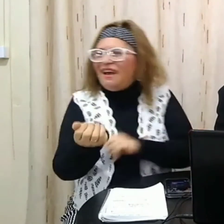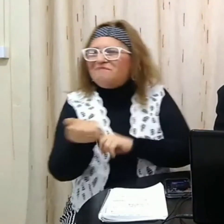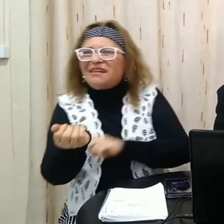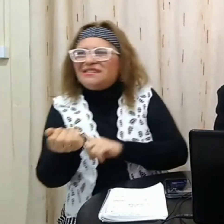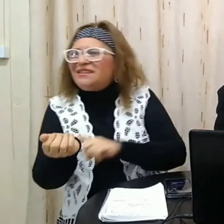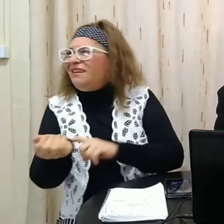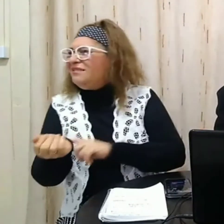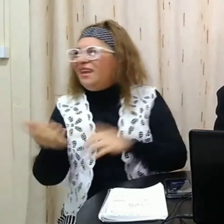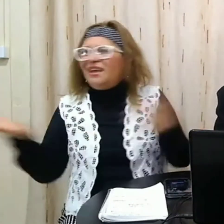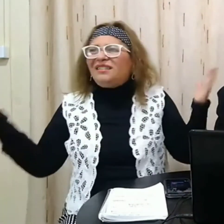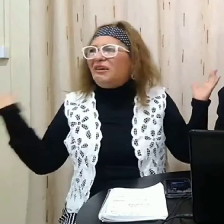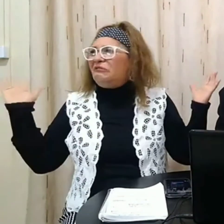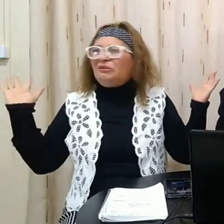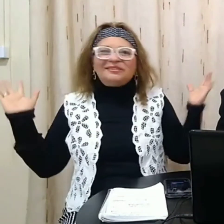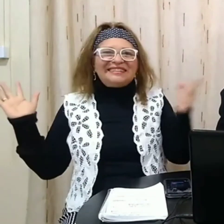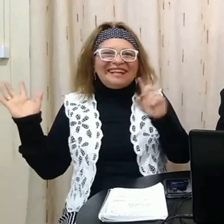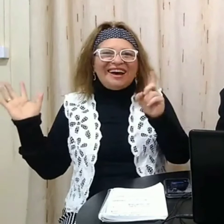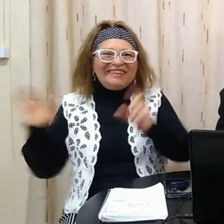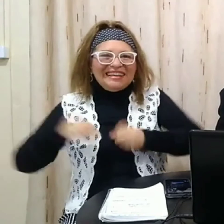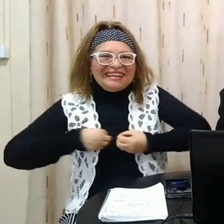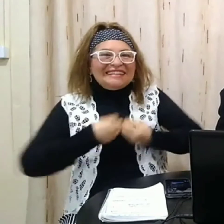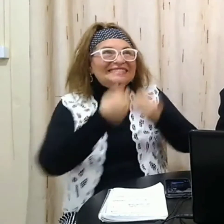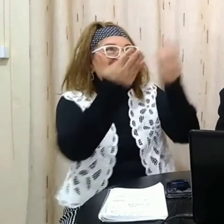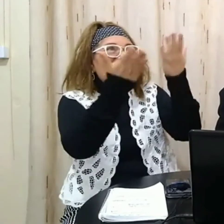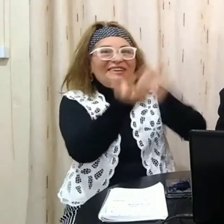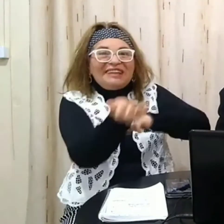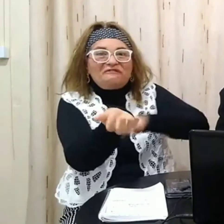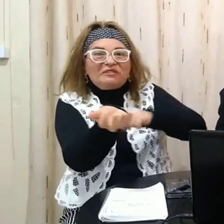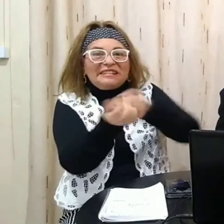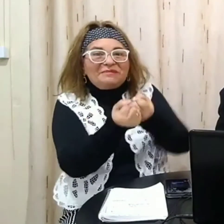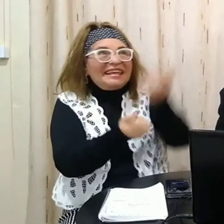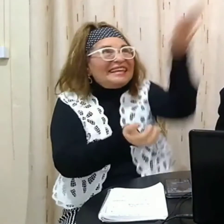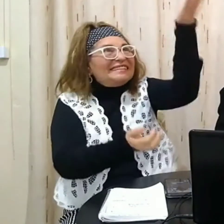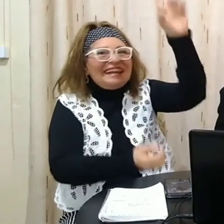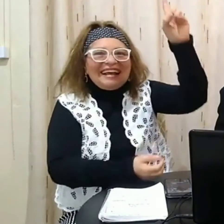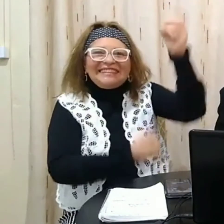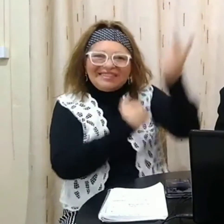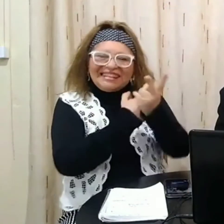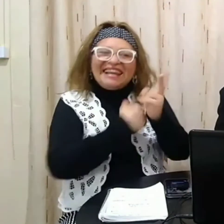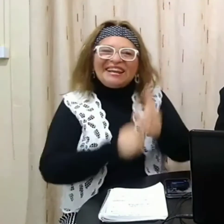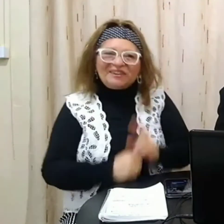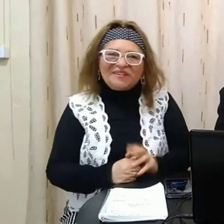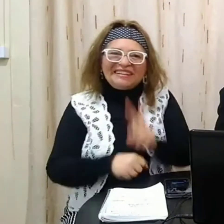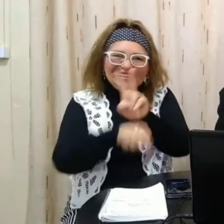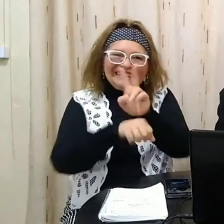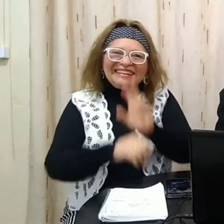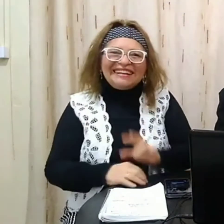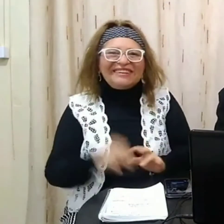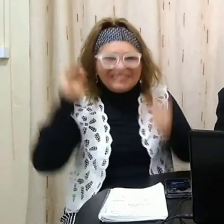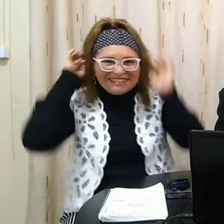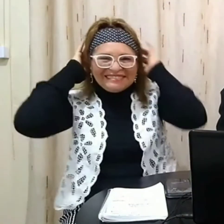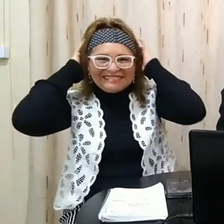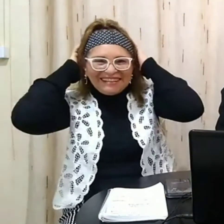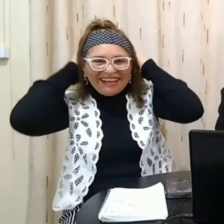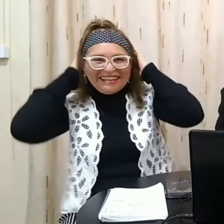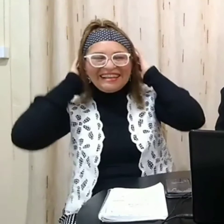mas lançar sobre Jesus toda a nossa ansiedade, porque ele tem cuidado de vós. Eu só queria